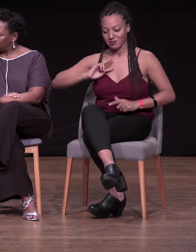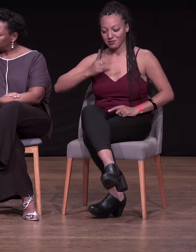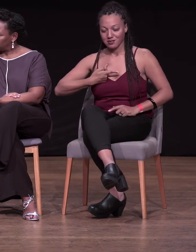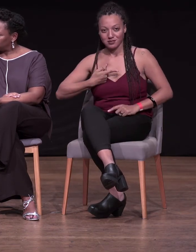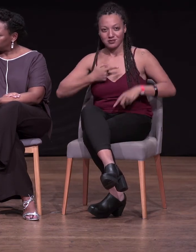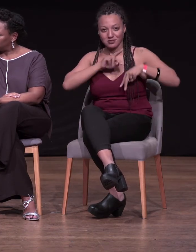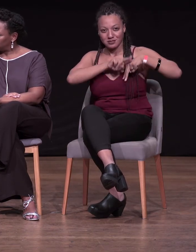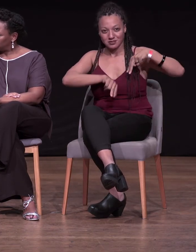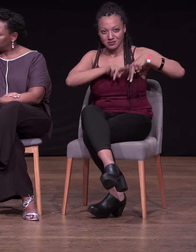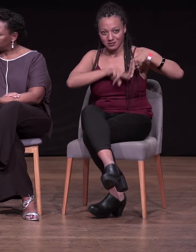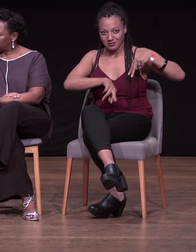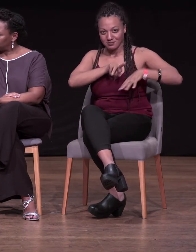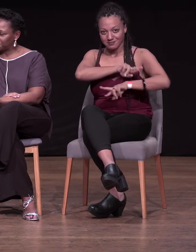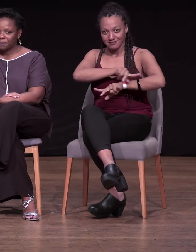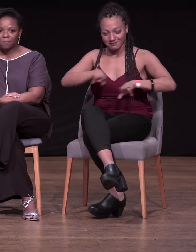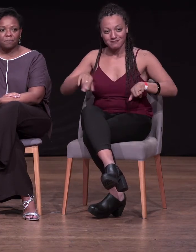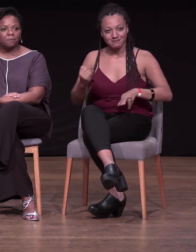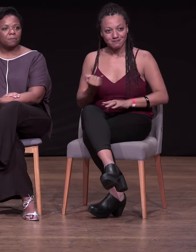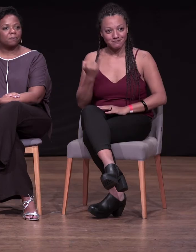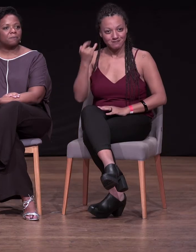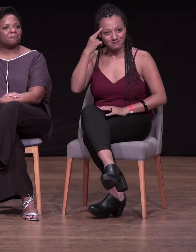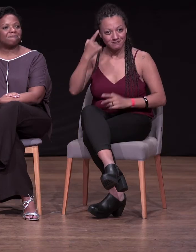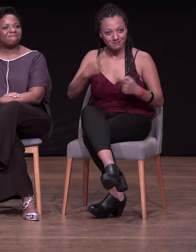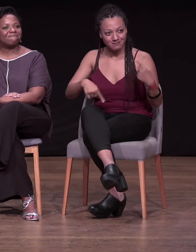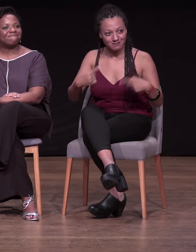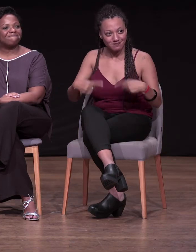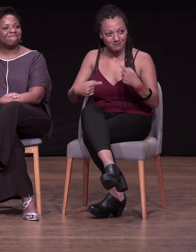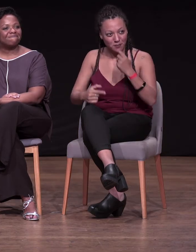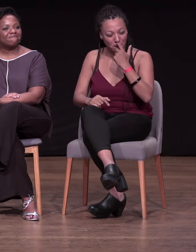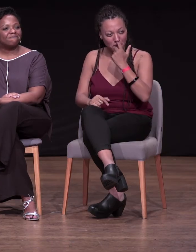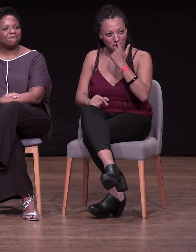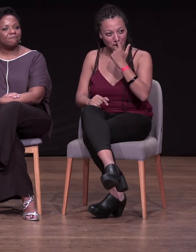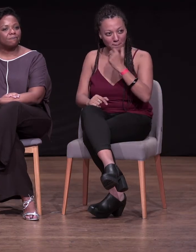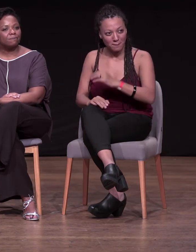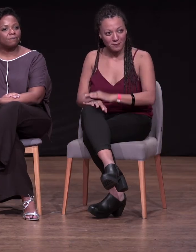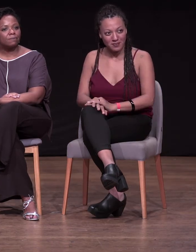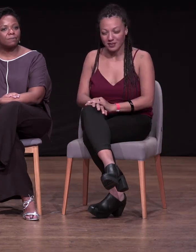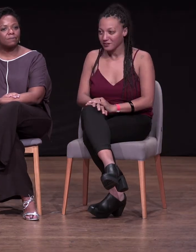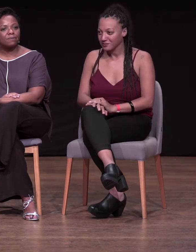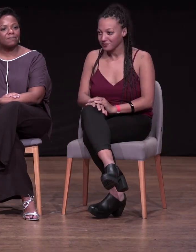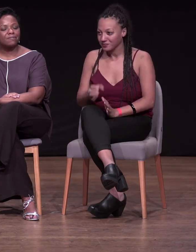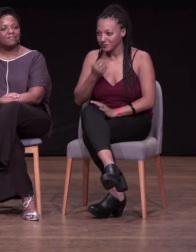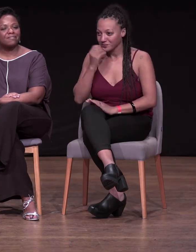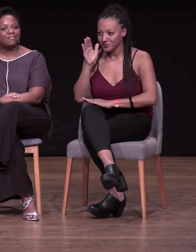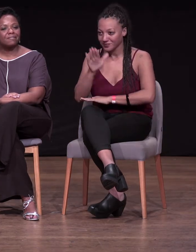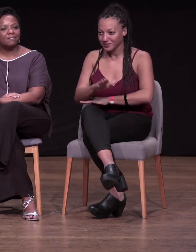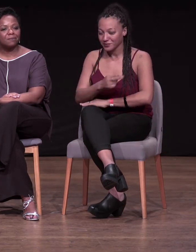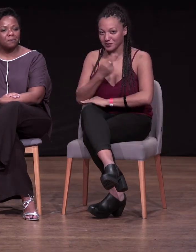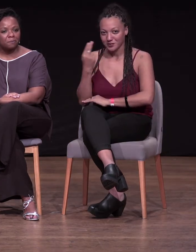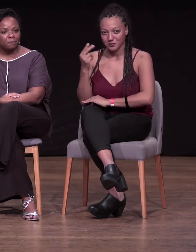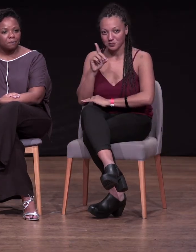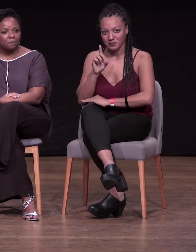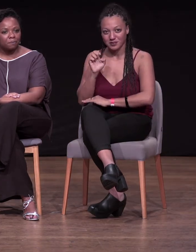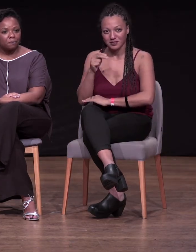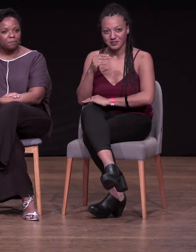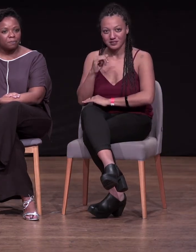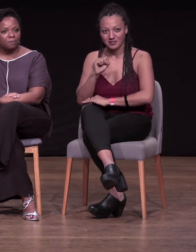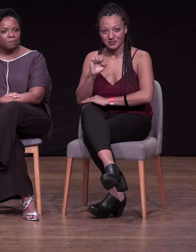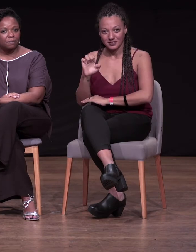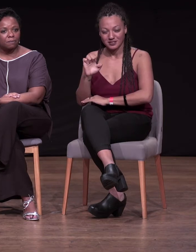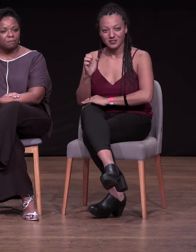que importante. Passar para a pergunta. Oi, boa tarde, meu nome é Denise. Eu